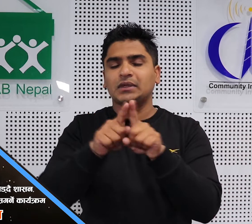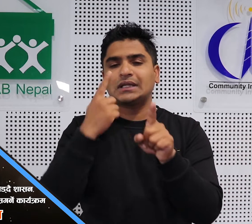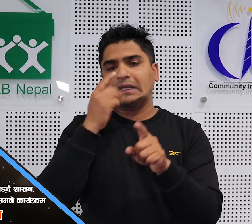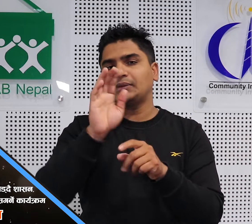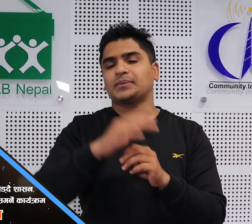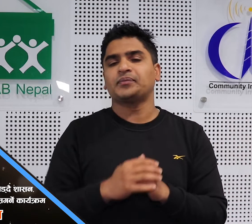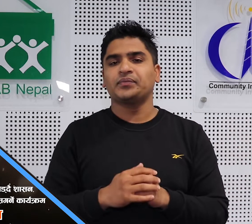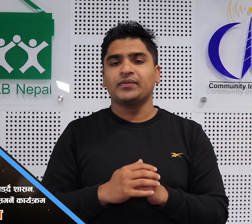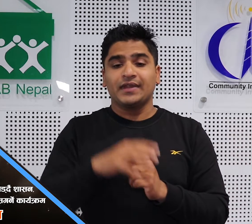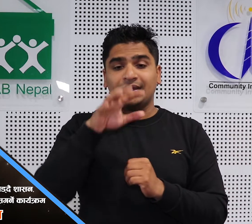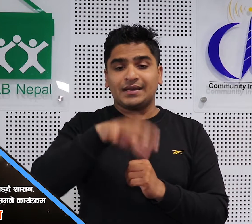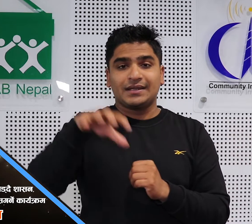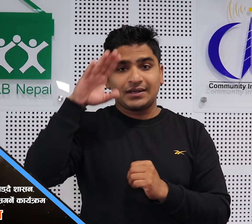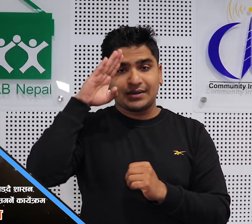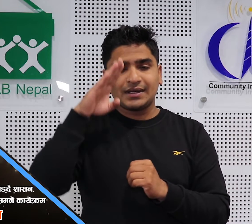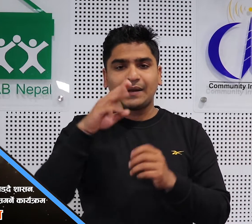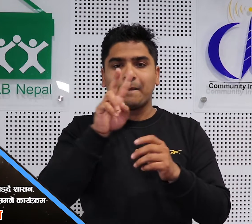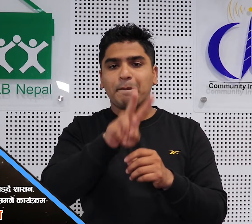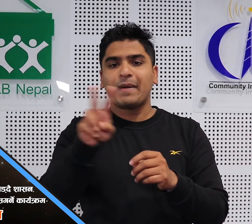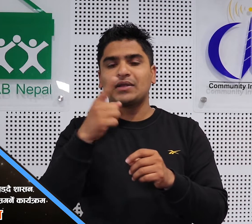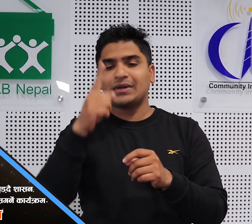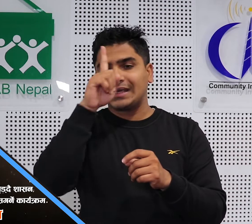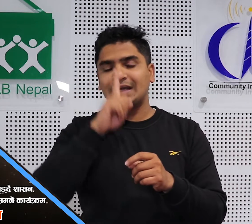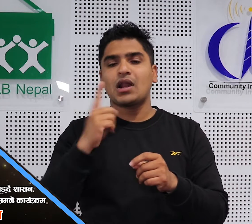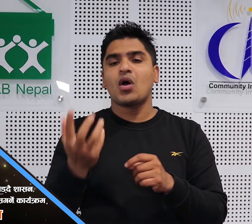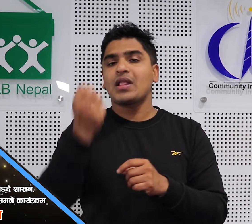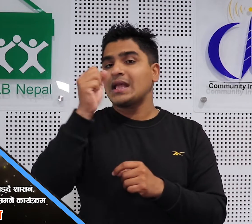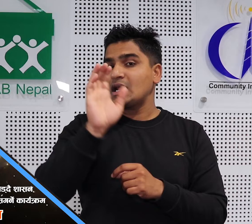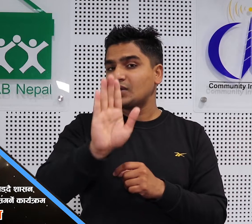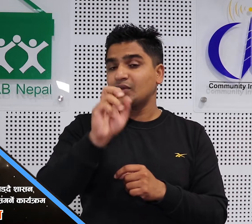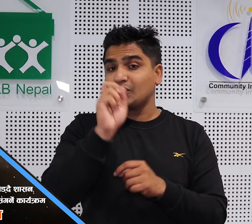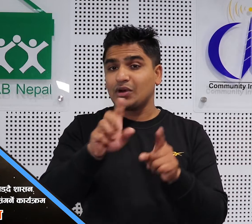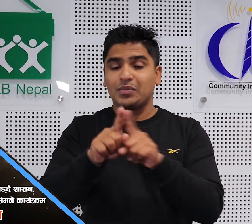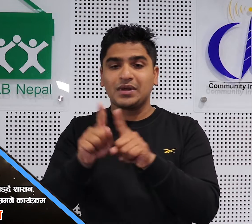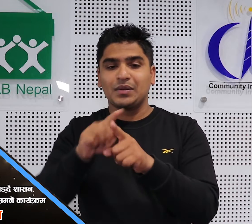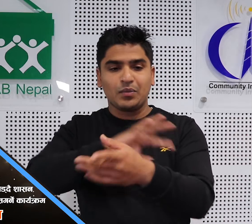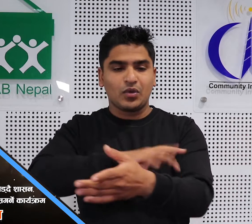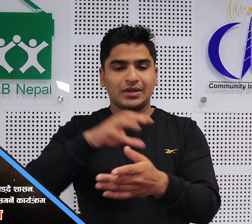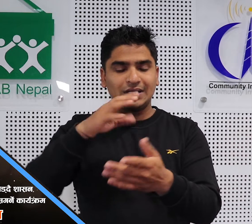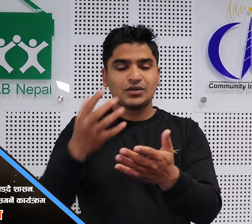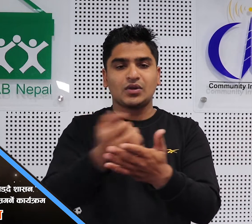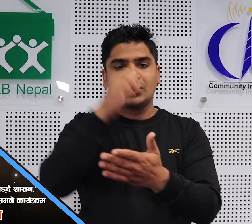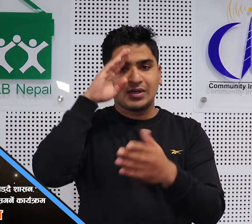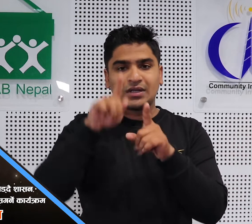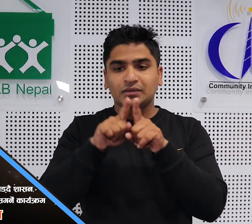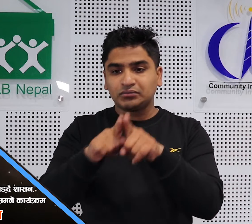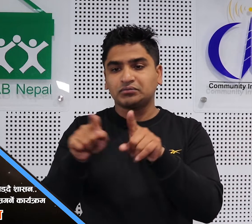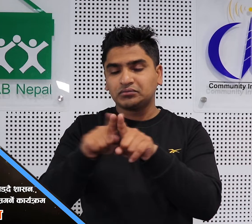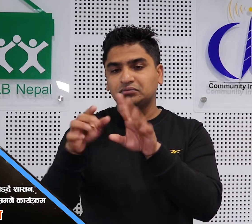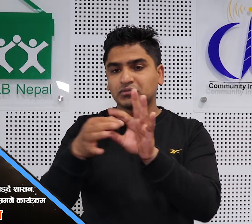छन्। स्थानीय सरकारका 22 एकल अधिकारहरू रहेका छन्, तर पनि प्रदेश र संघ सरकारसँग पनि समन्वय गरेर